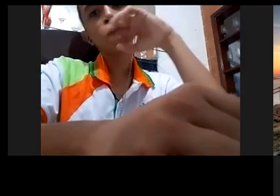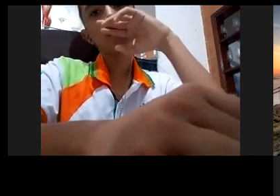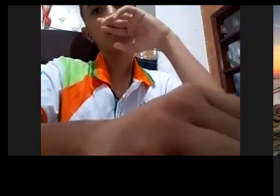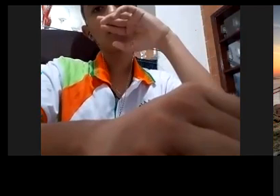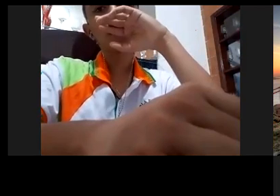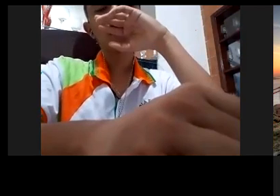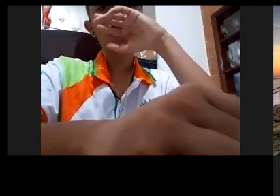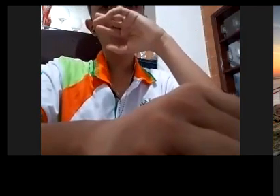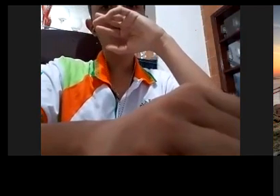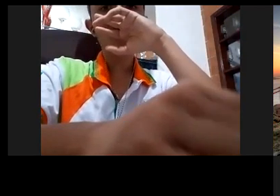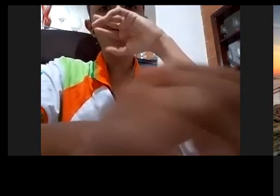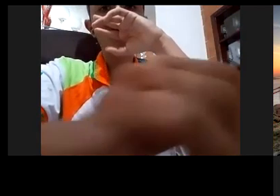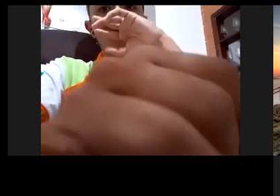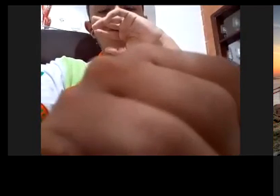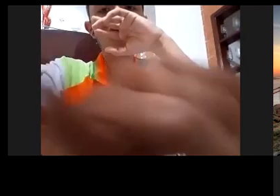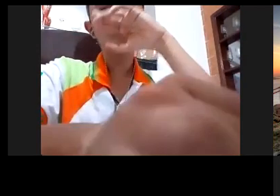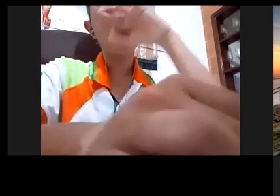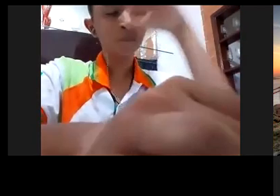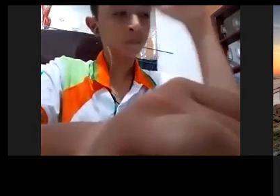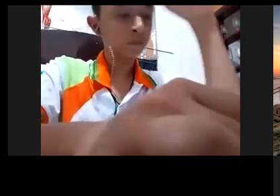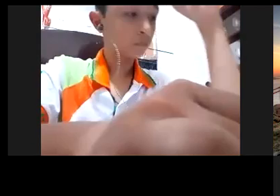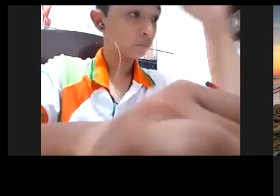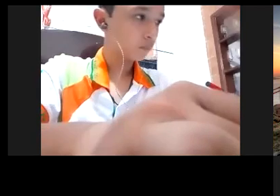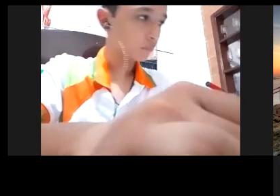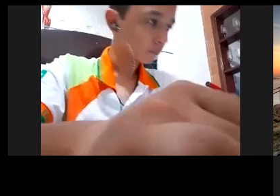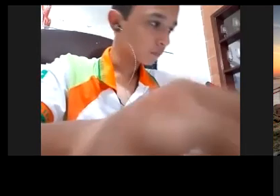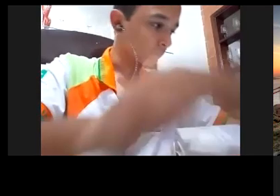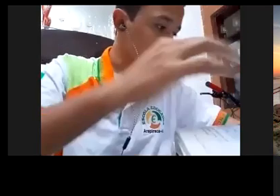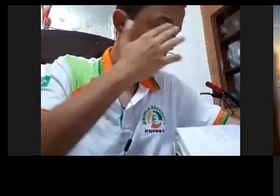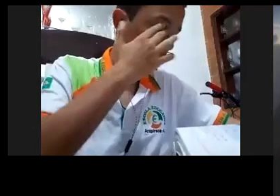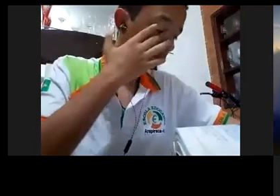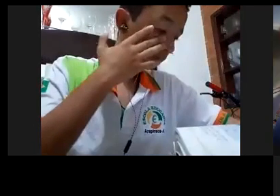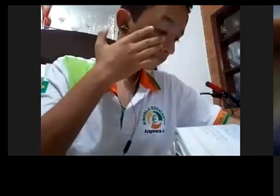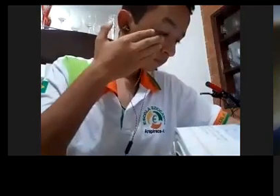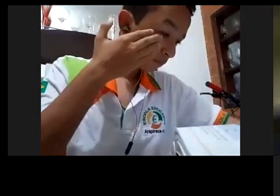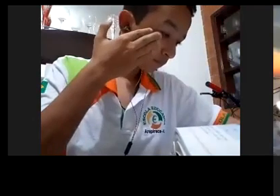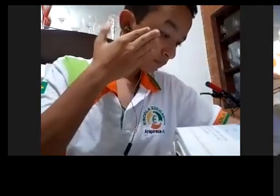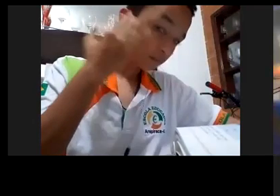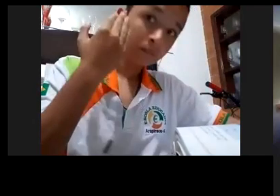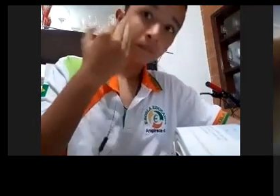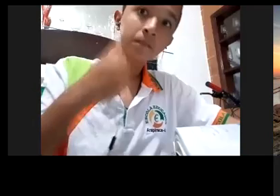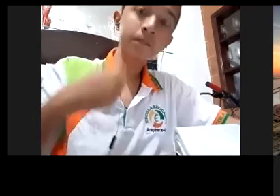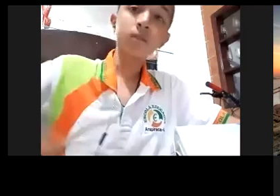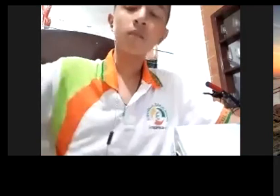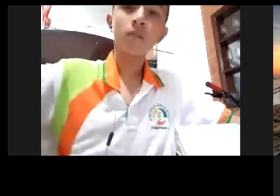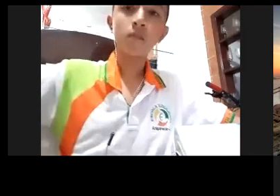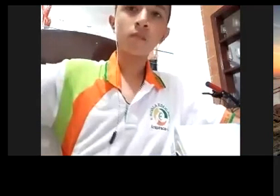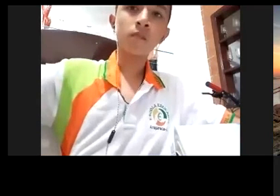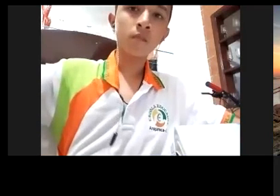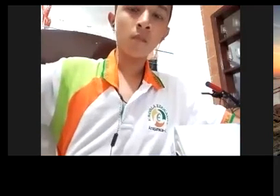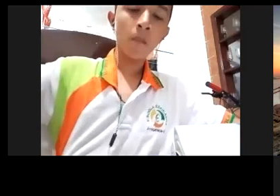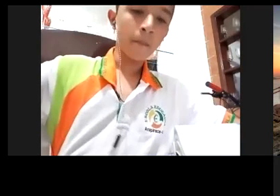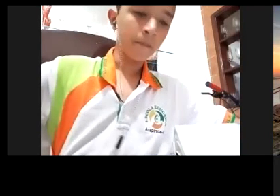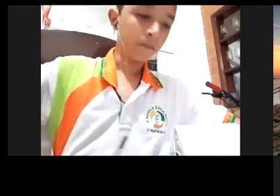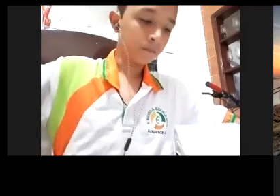a prova vai ser de radiação não deu para minha vida assim mails a prova vai ser de radiação mas vai tem um